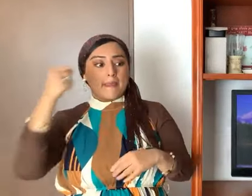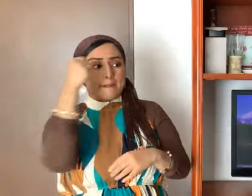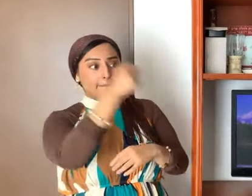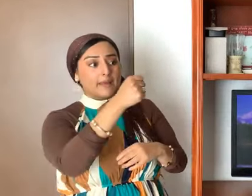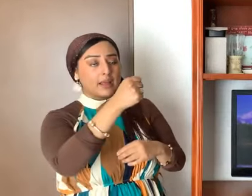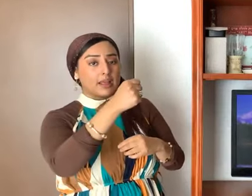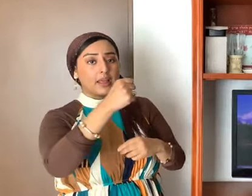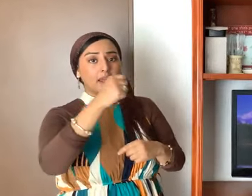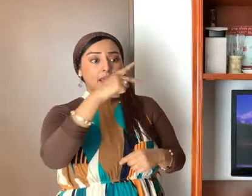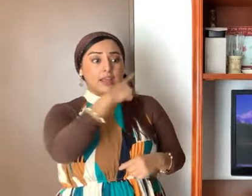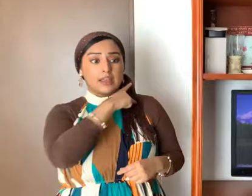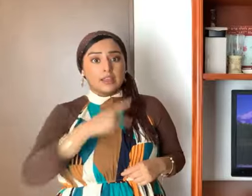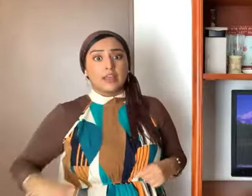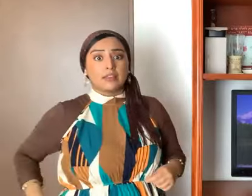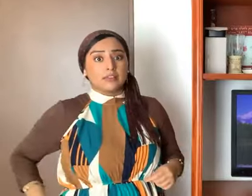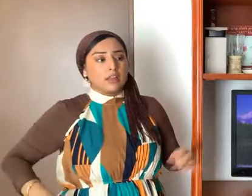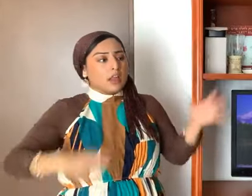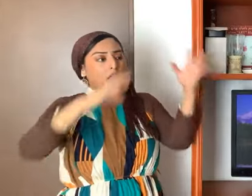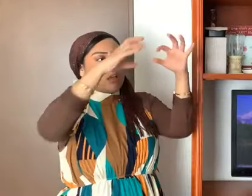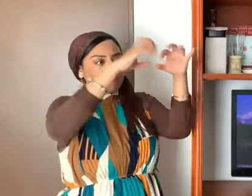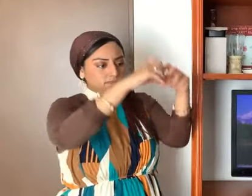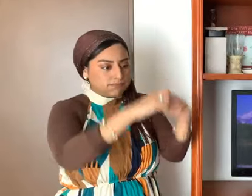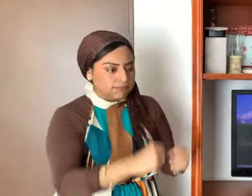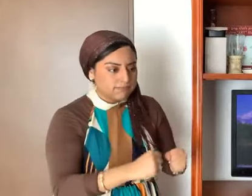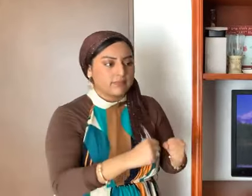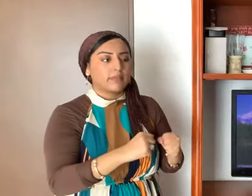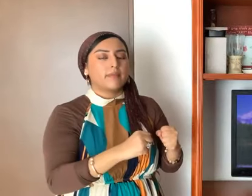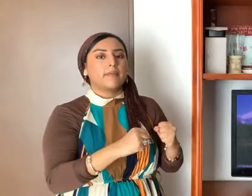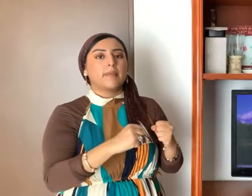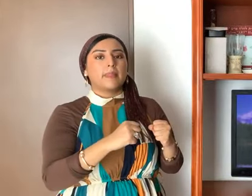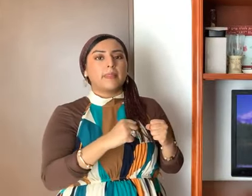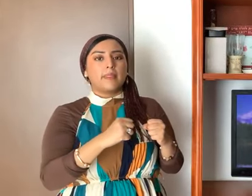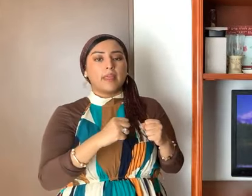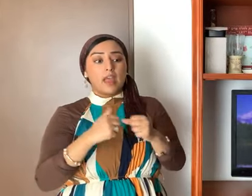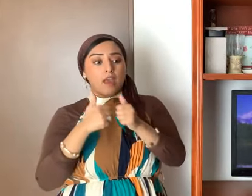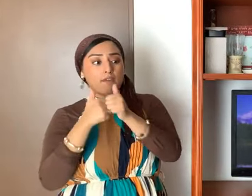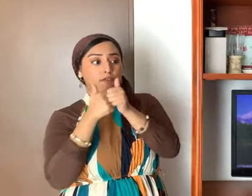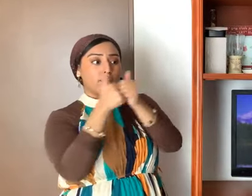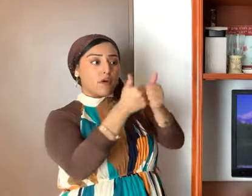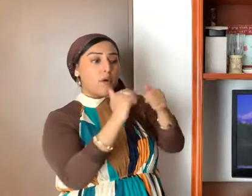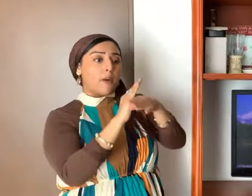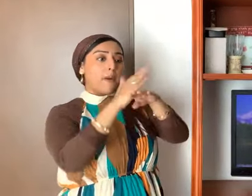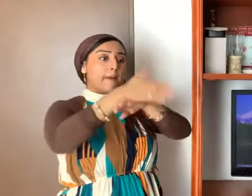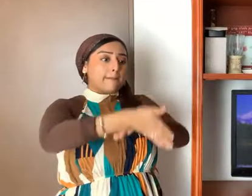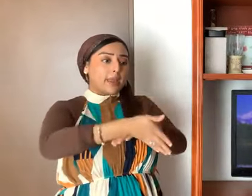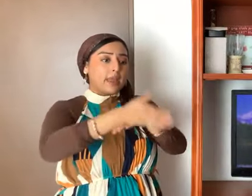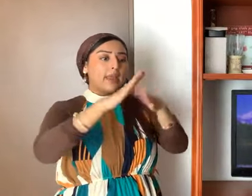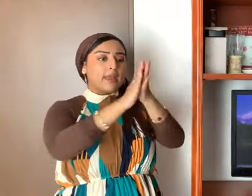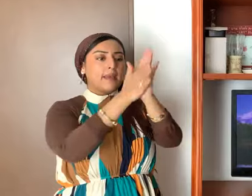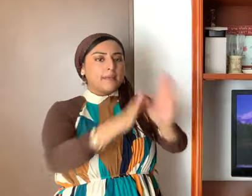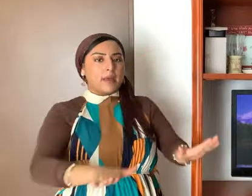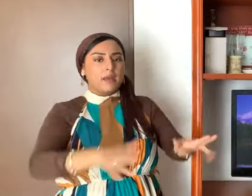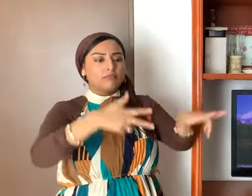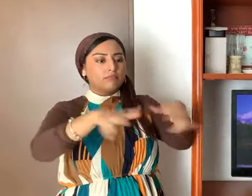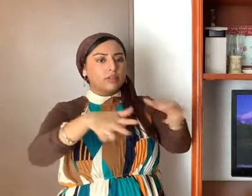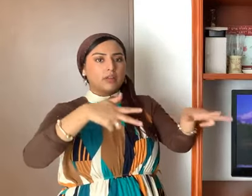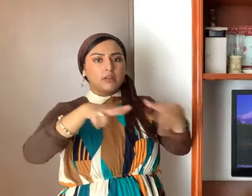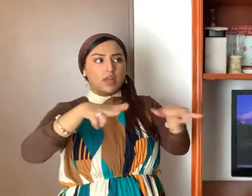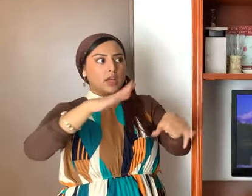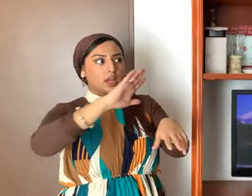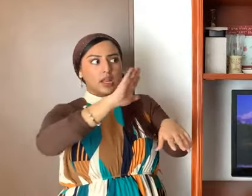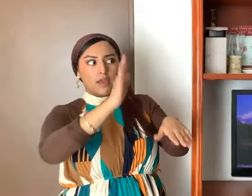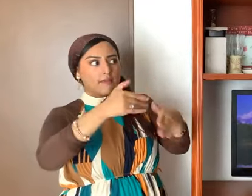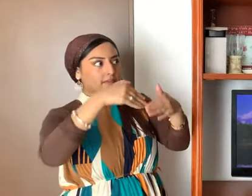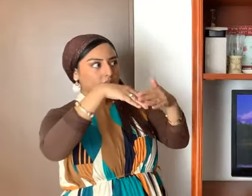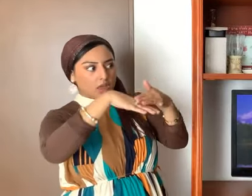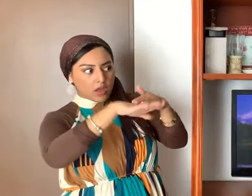como polvo, como hojarasca que su arco arrebata. Lo siguió, pasó en Shalom, caminó por donde sus pies nunca habían